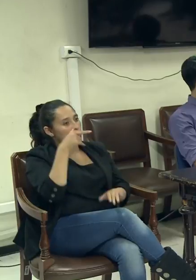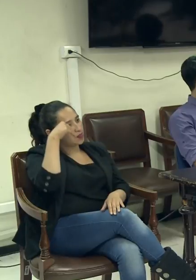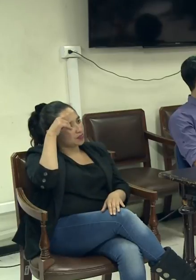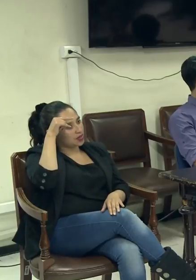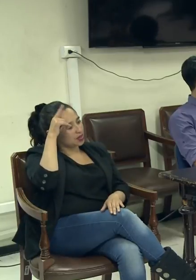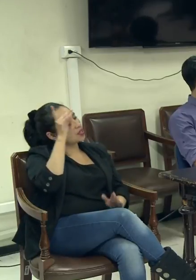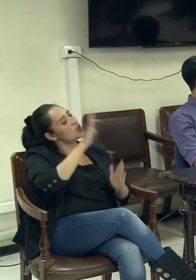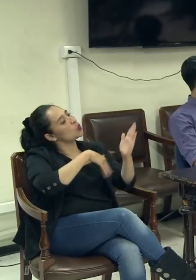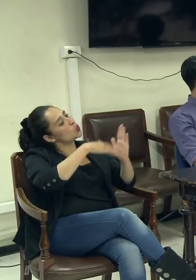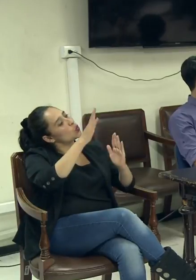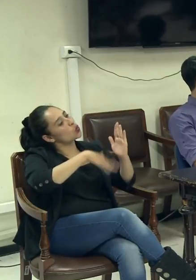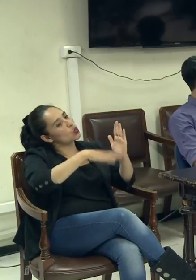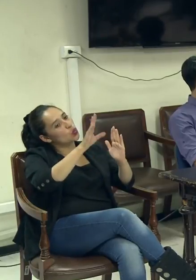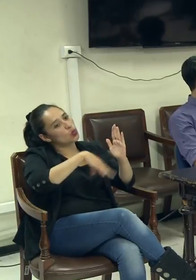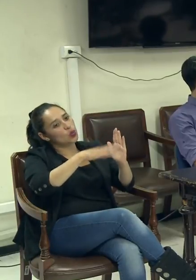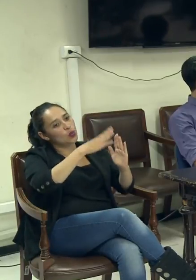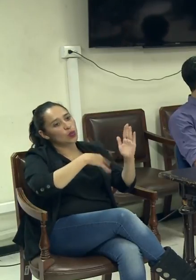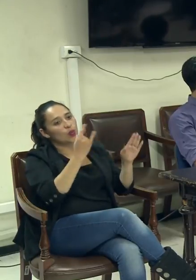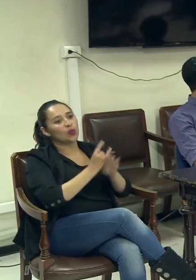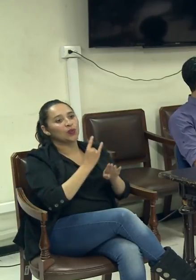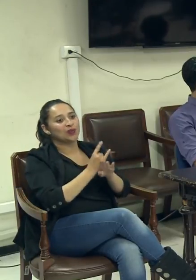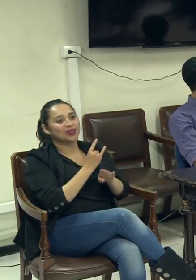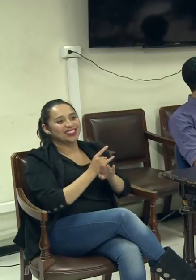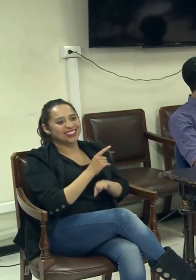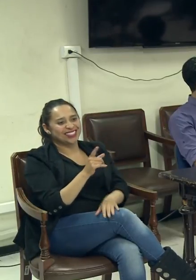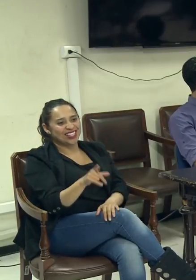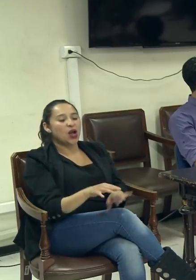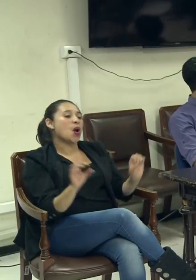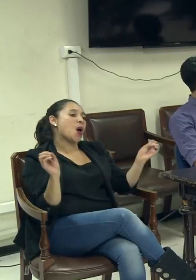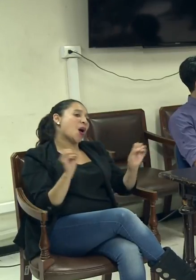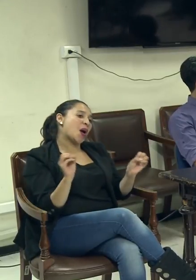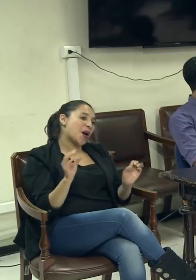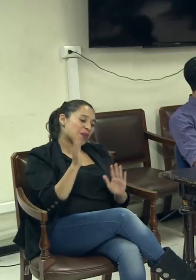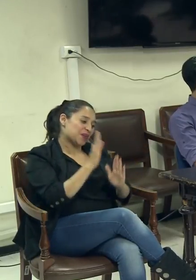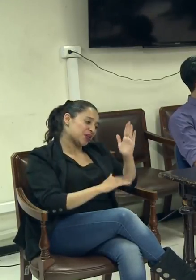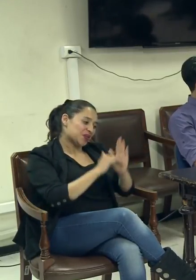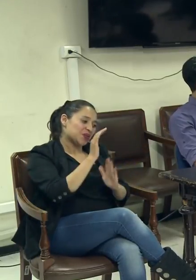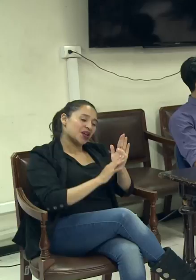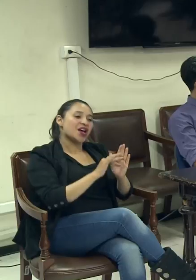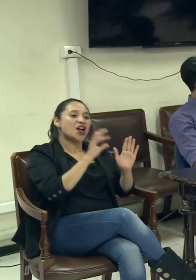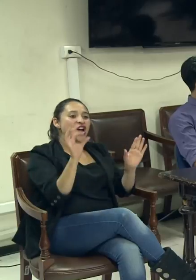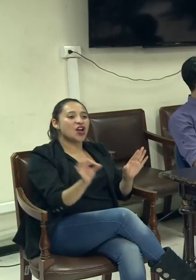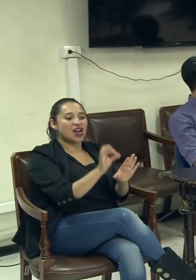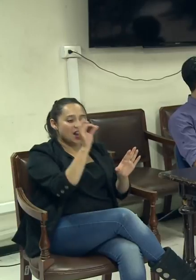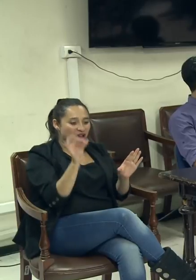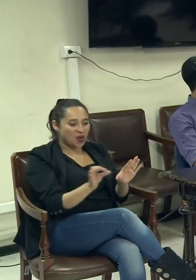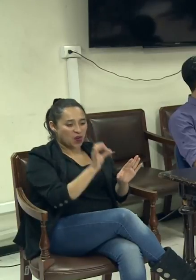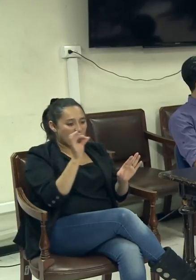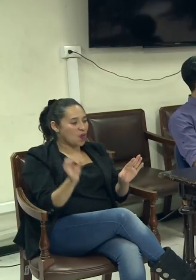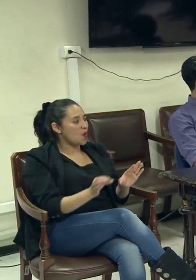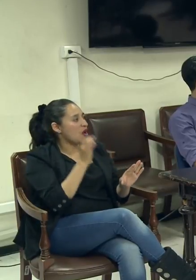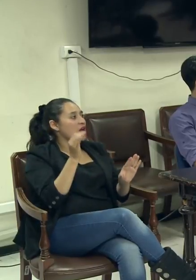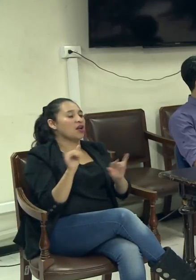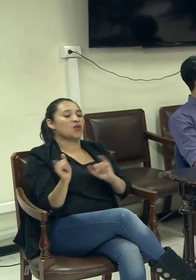la pintura con aguja. Igual usan colores, igual dibujan, ¿no?